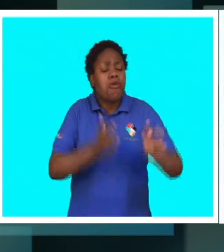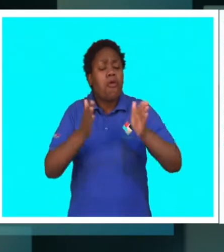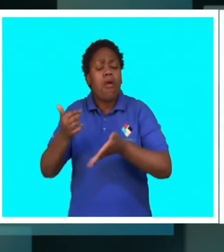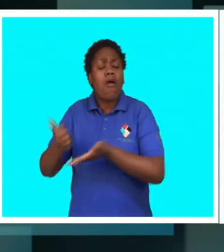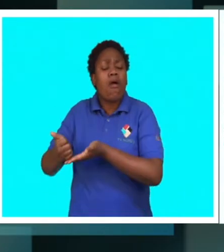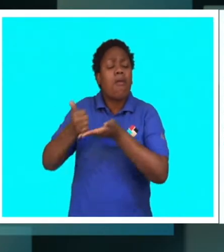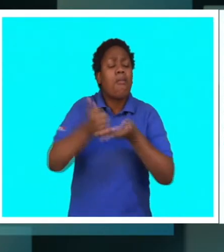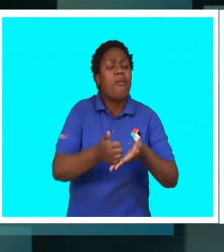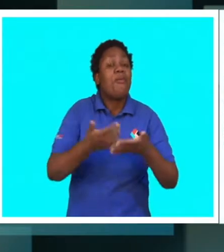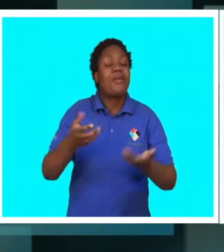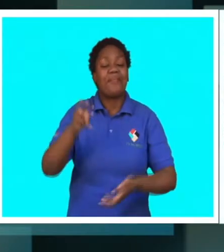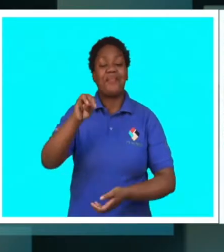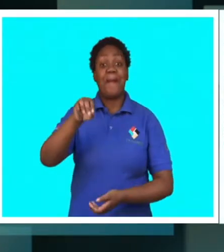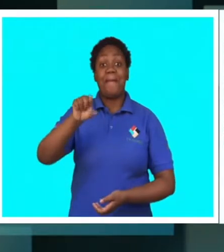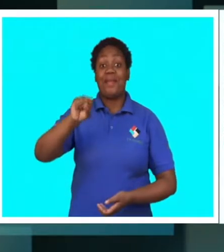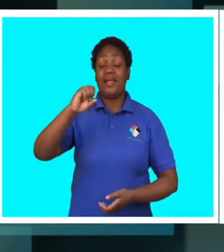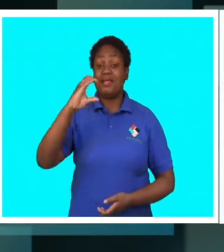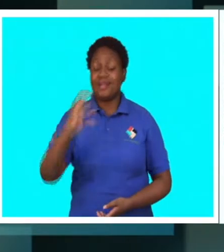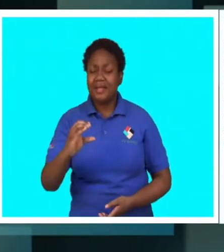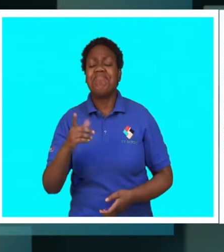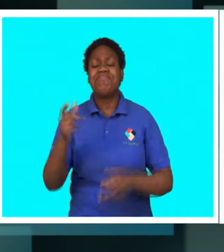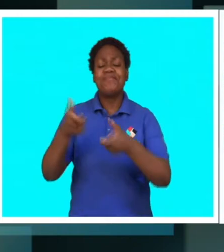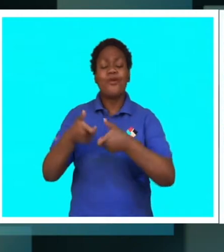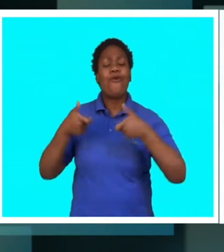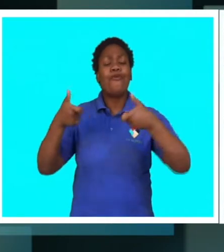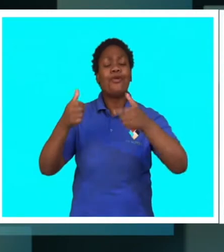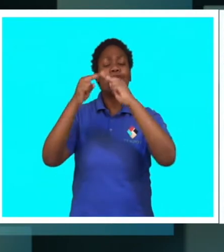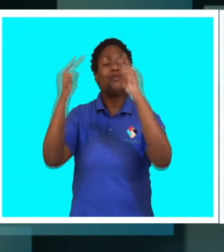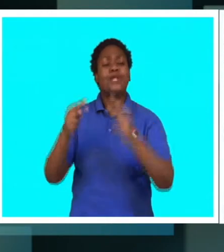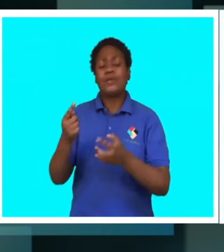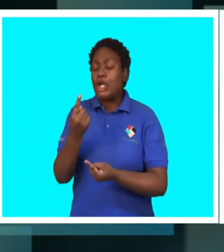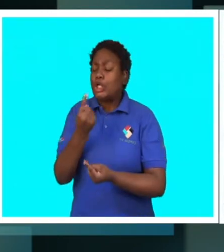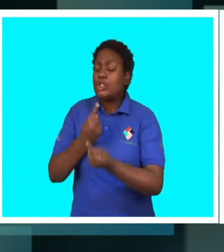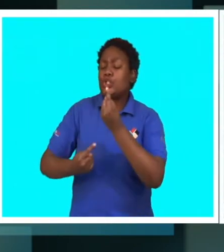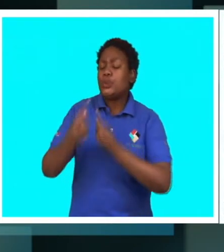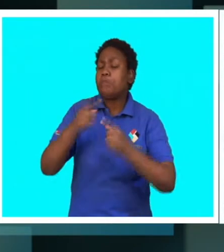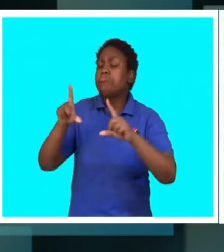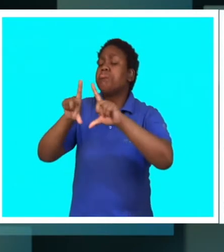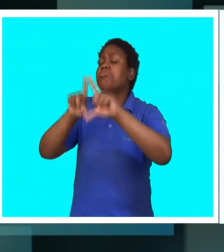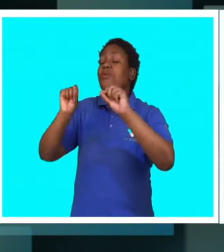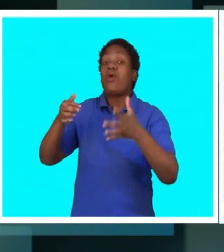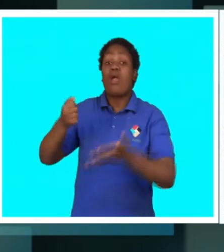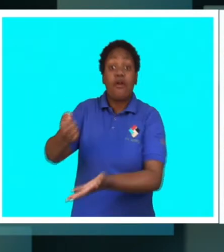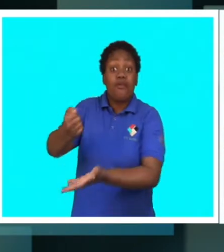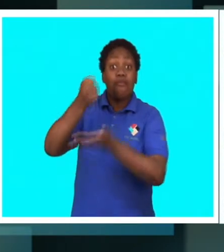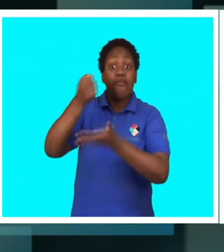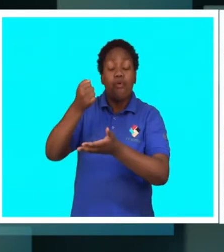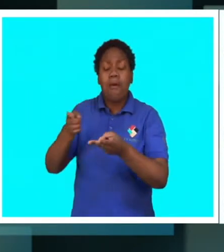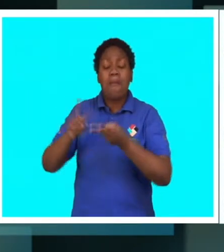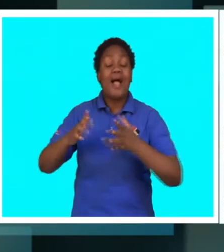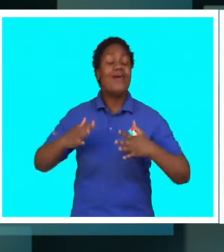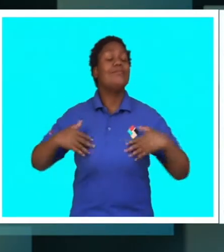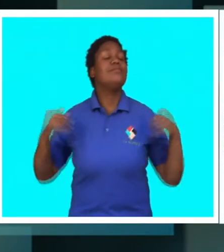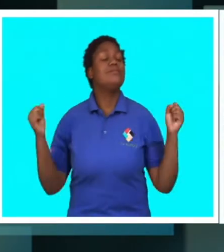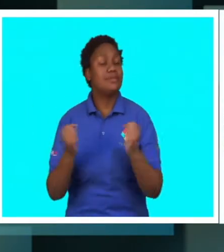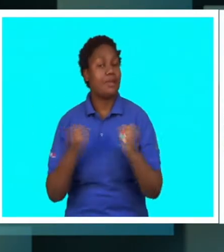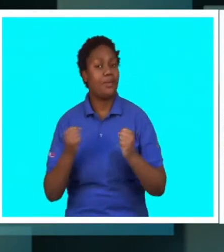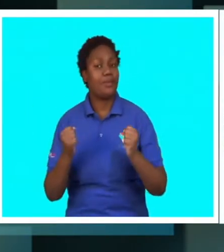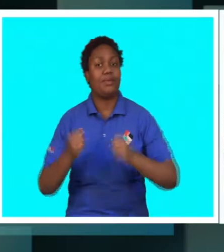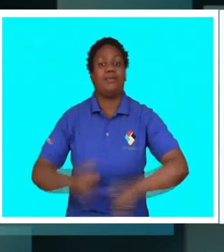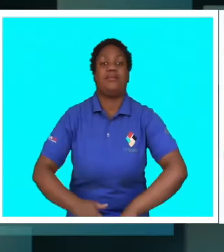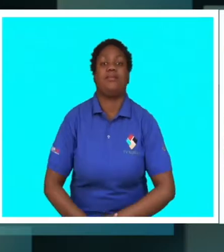A Conferência Internacional sobre Financiamento no Setor da Saúde foi organizada pelo MASC, Mecanismo de